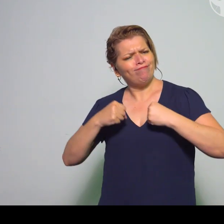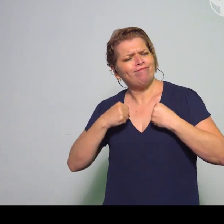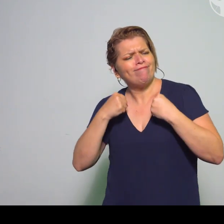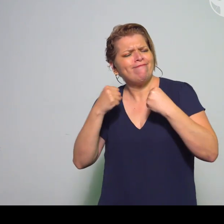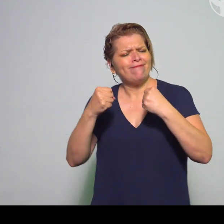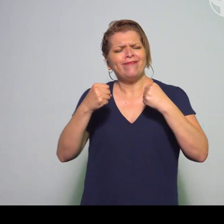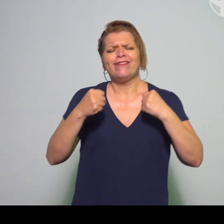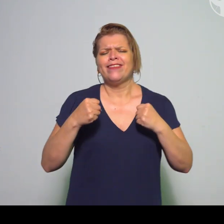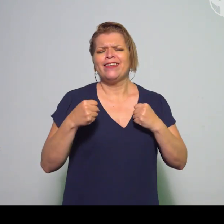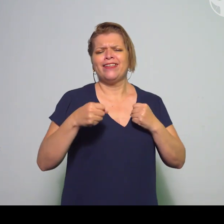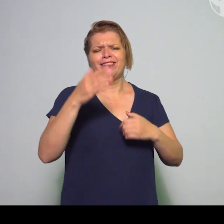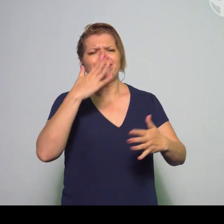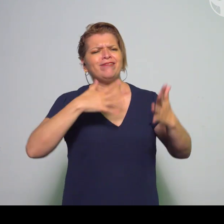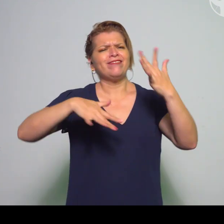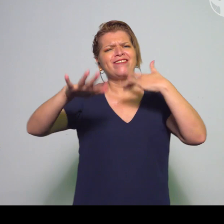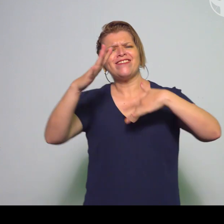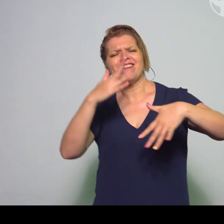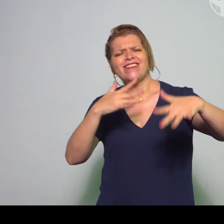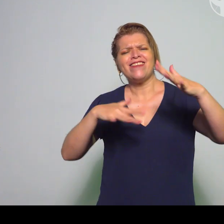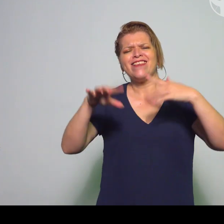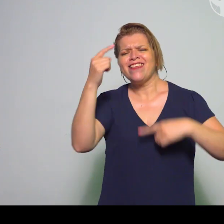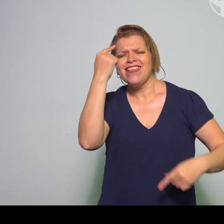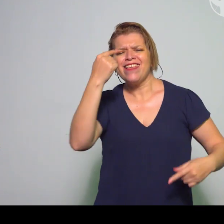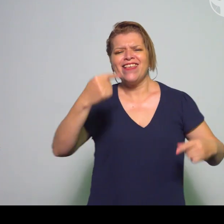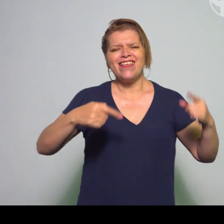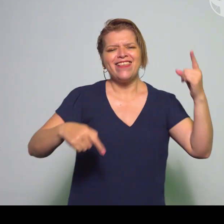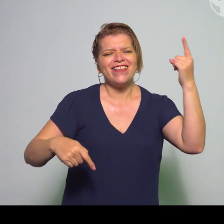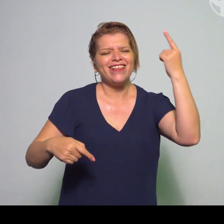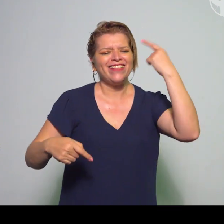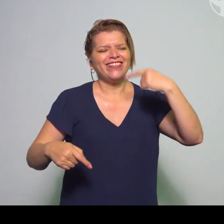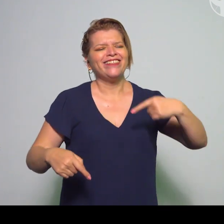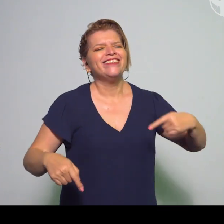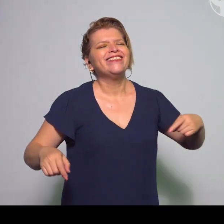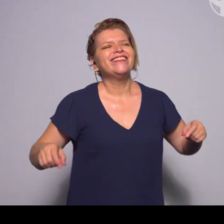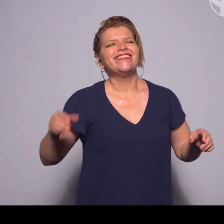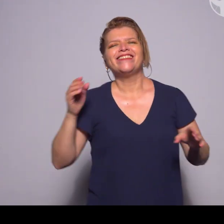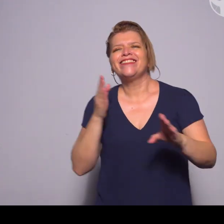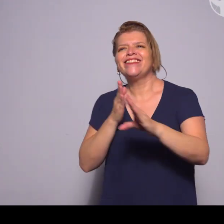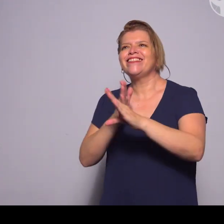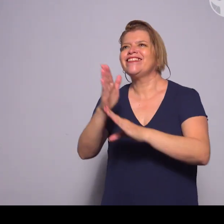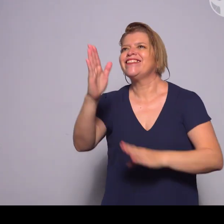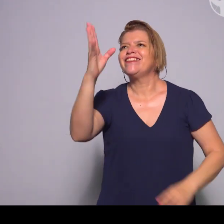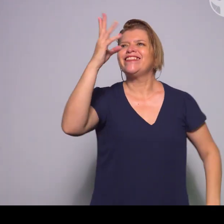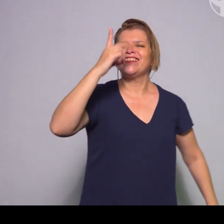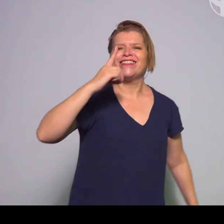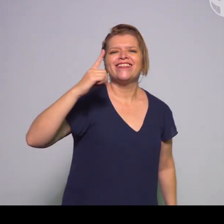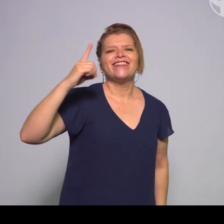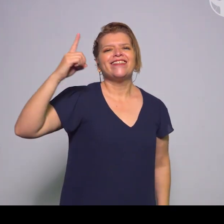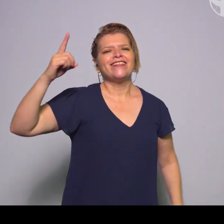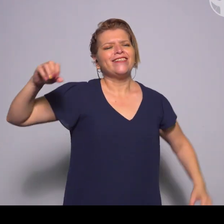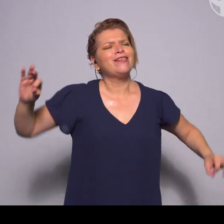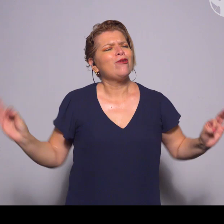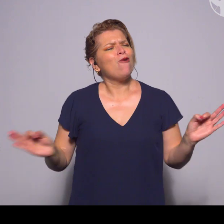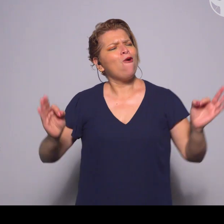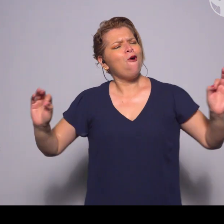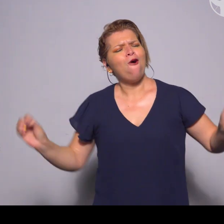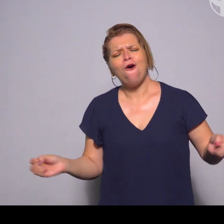mi fortaleza y canción cada día. Fiel